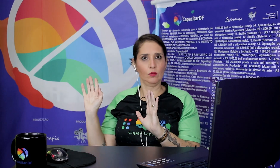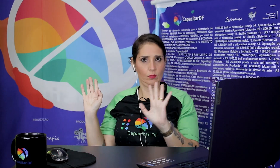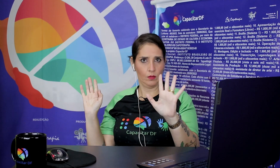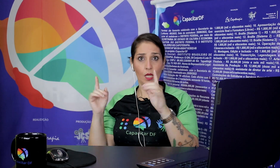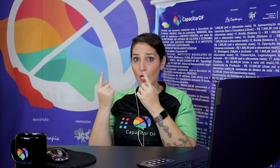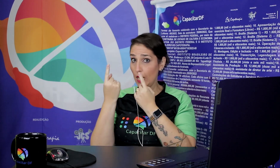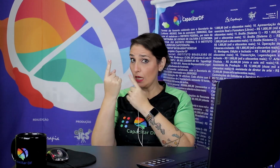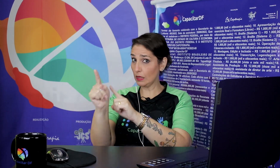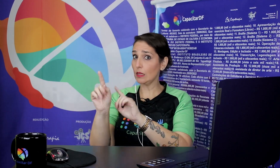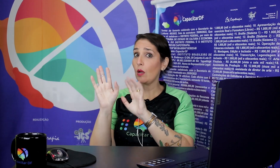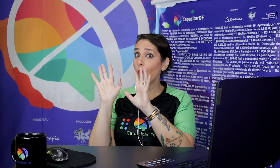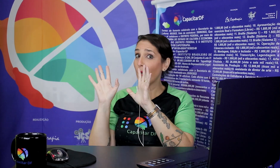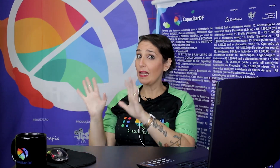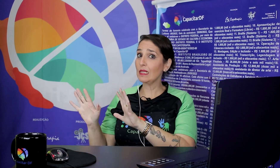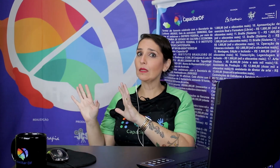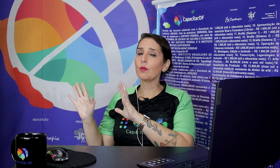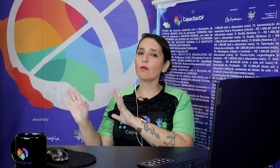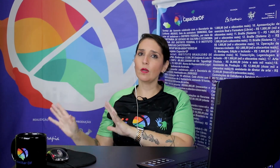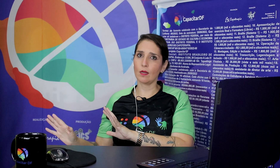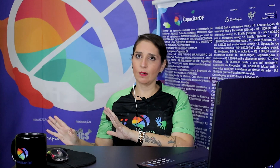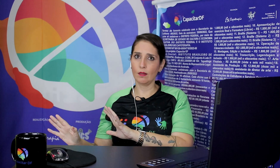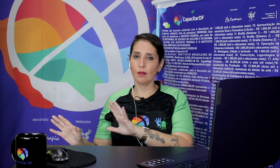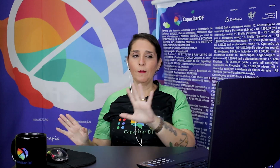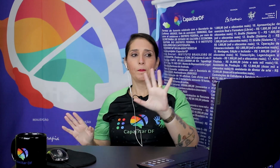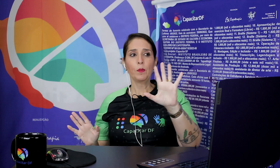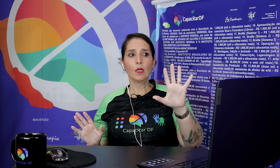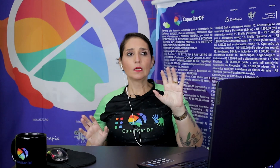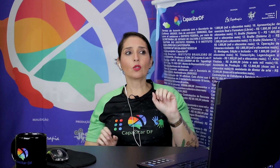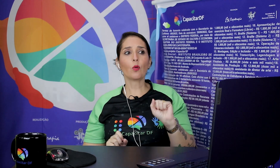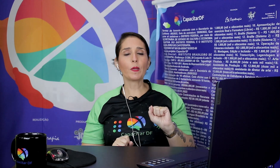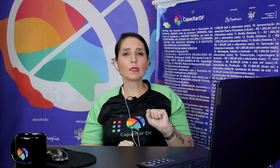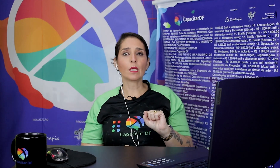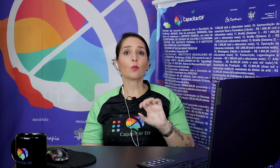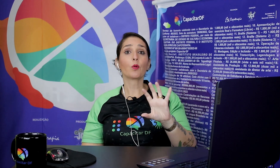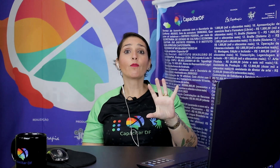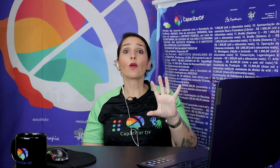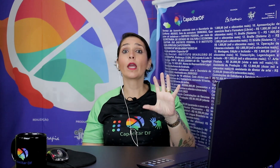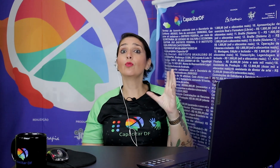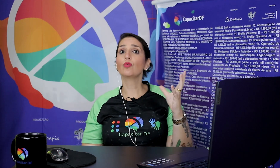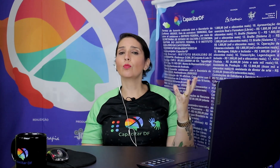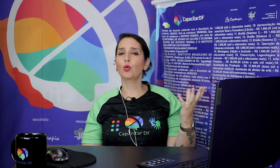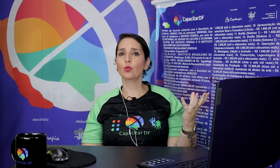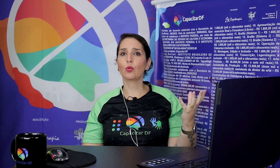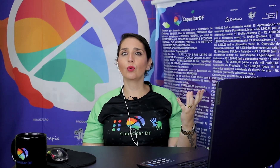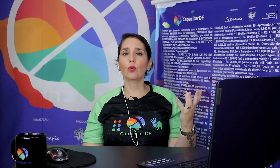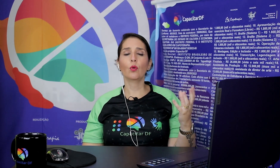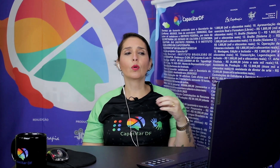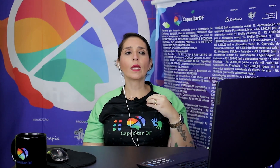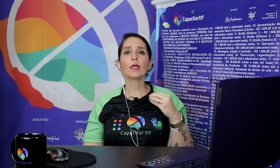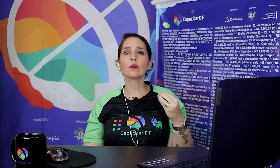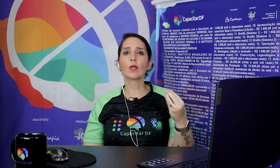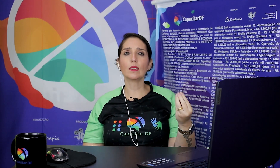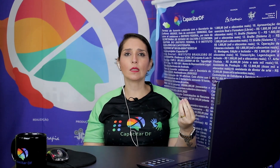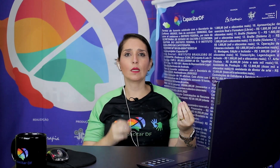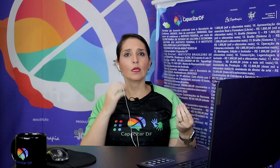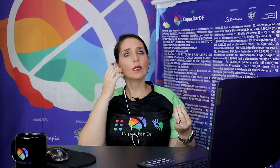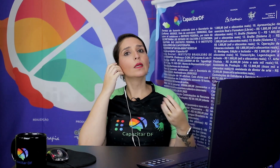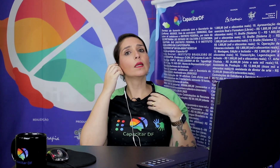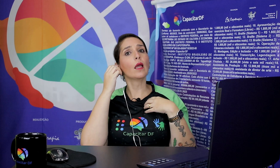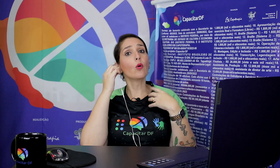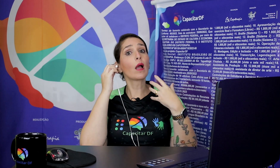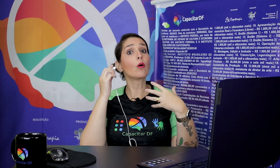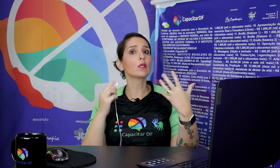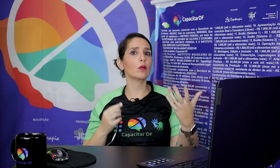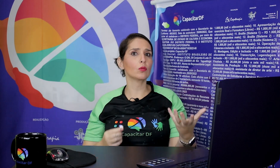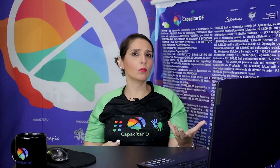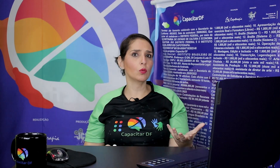provocando. Esse sinal é para esse provocar. Se eu estou pensando, provoquei um tumulto, o que que isso quer dizer? Que